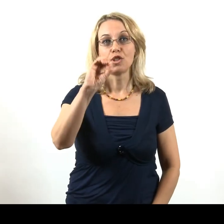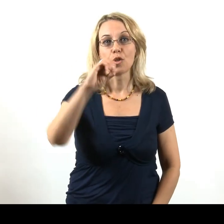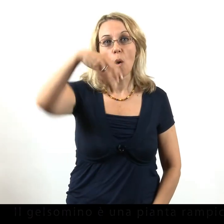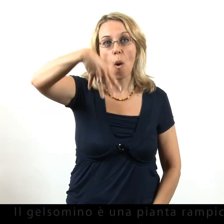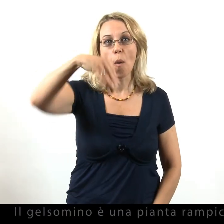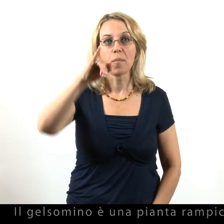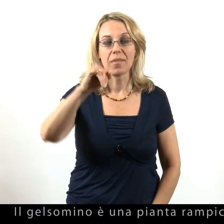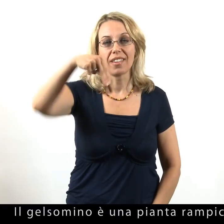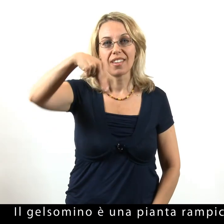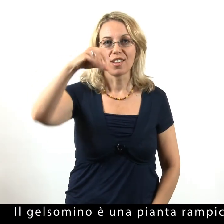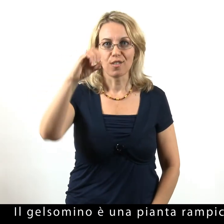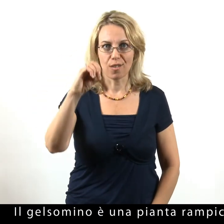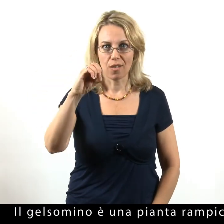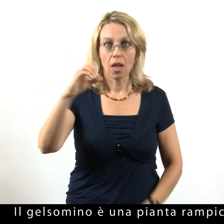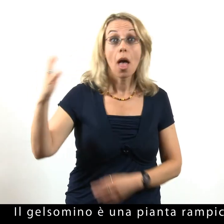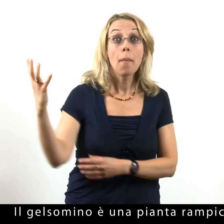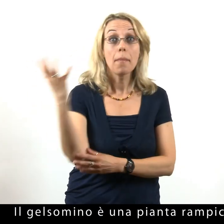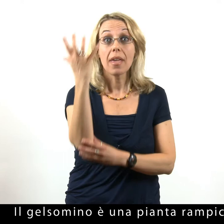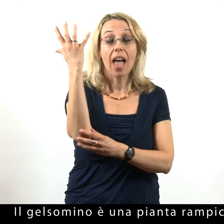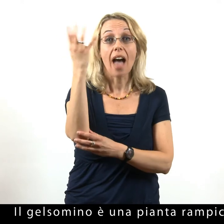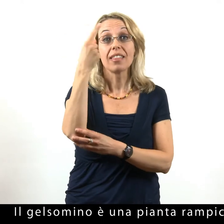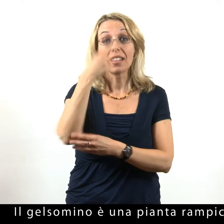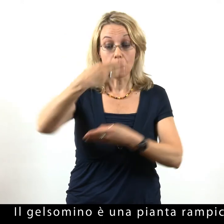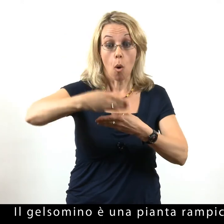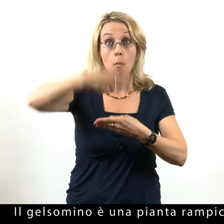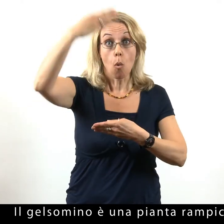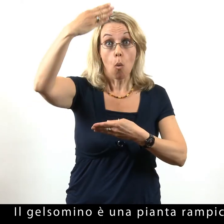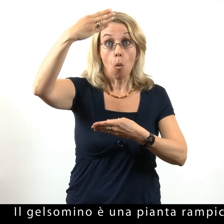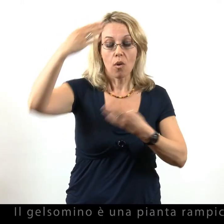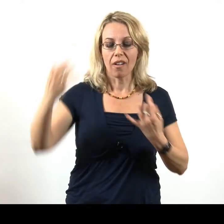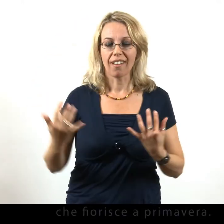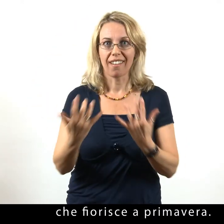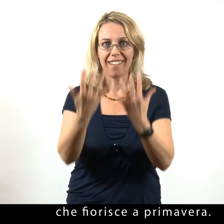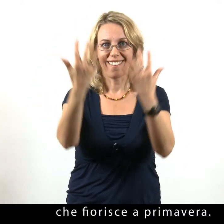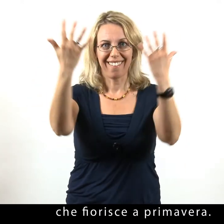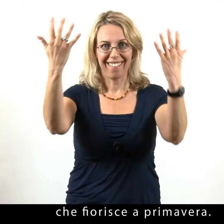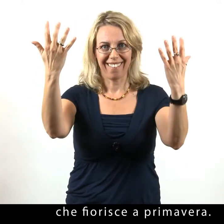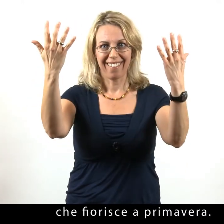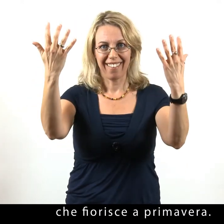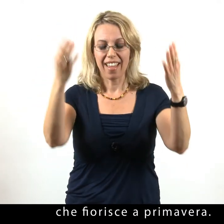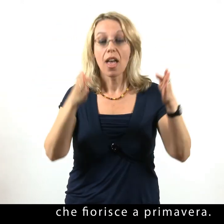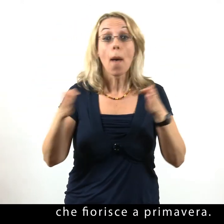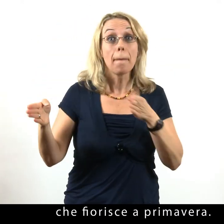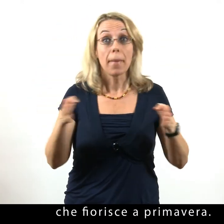Il gelsomino è una pianta rampicante che fiorisce a primavera.